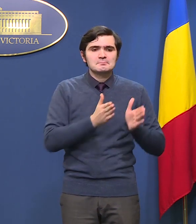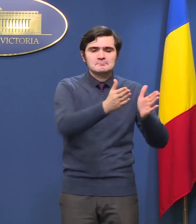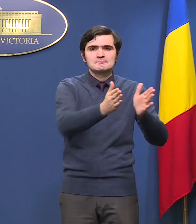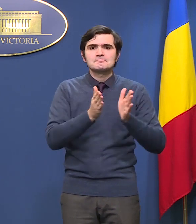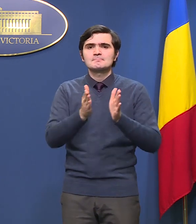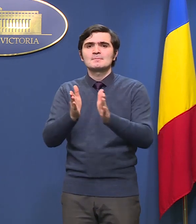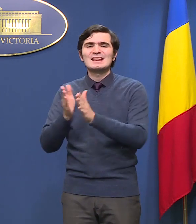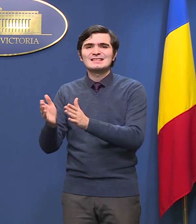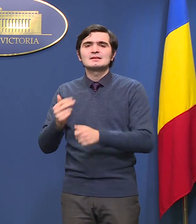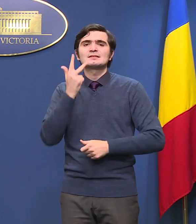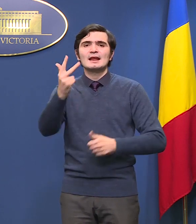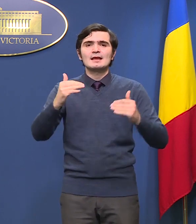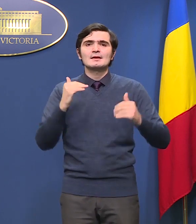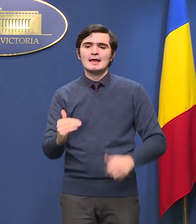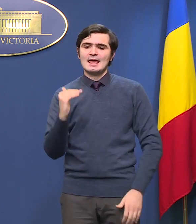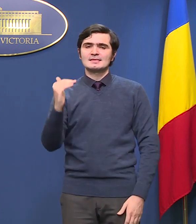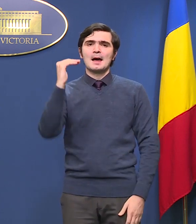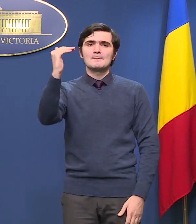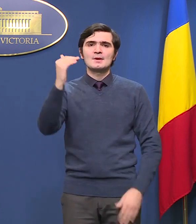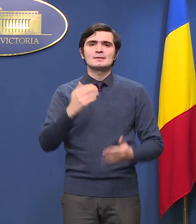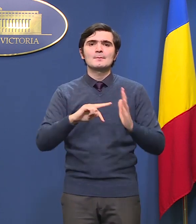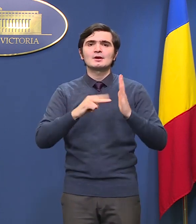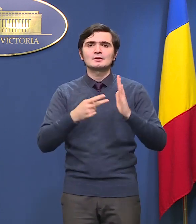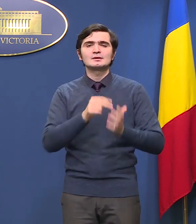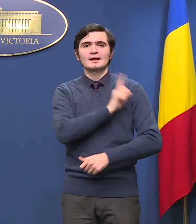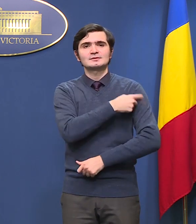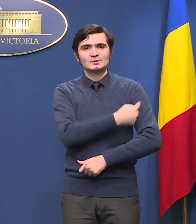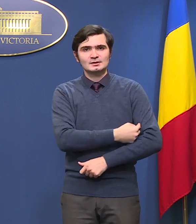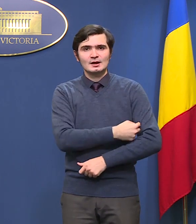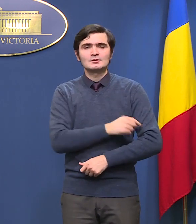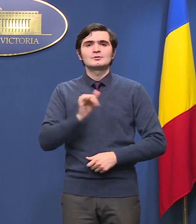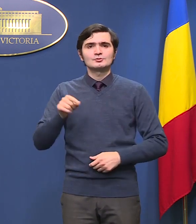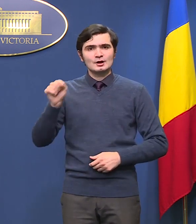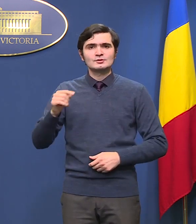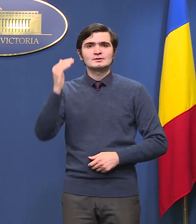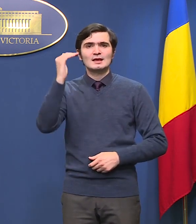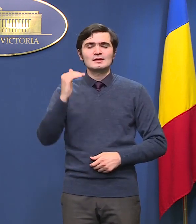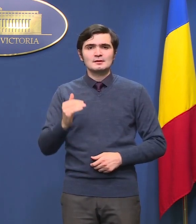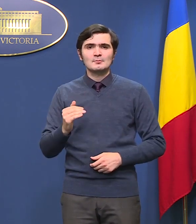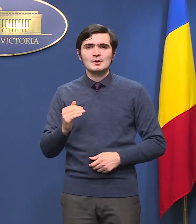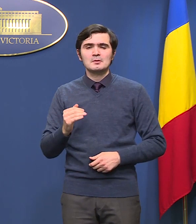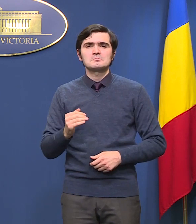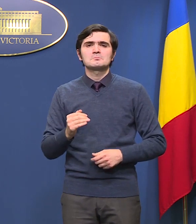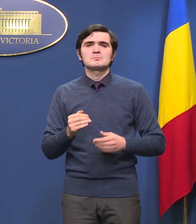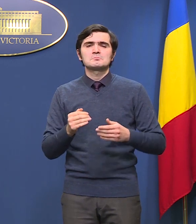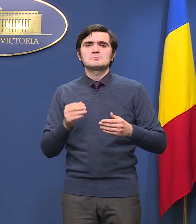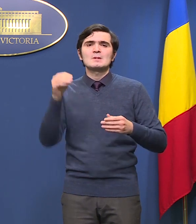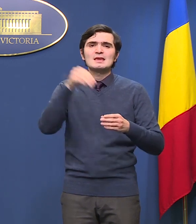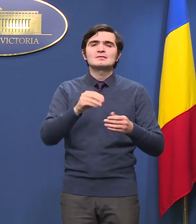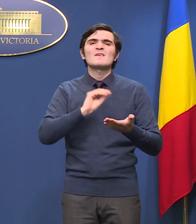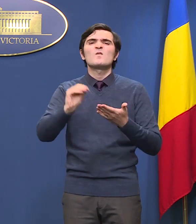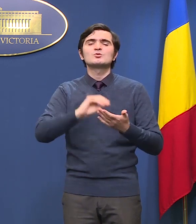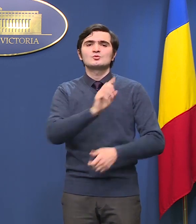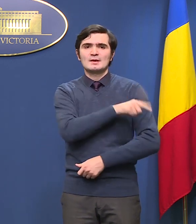trei etape de pregătire a spitalelor în care, pe rând, intră spitalele în funcțiune. Prima linie